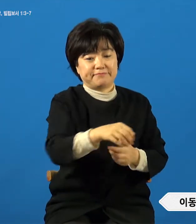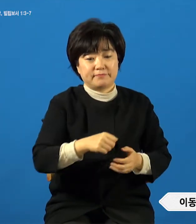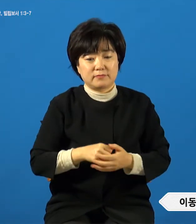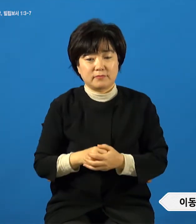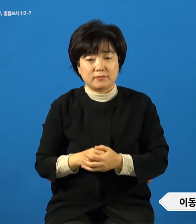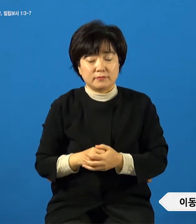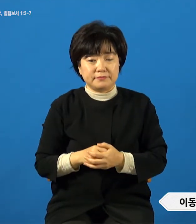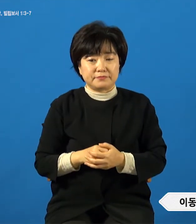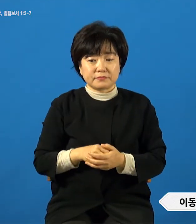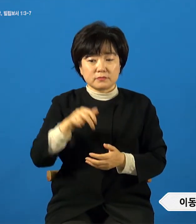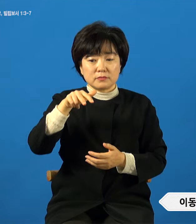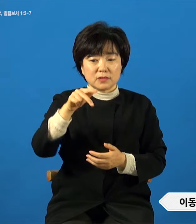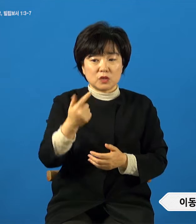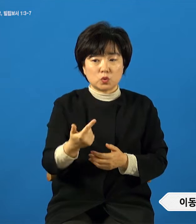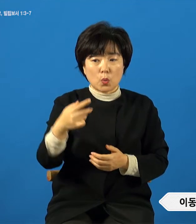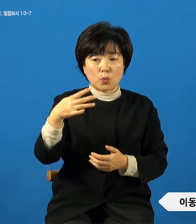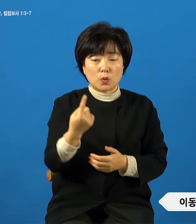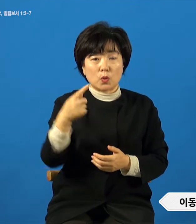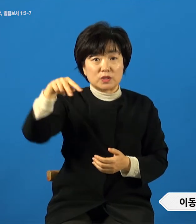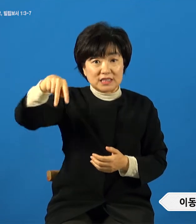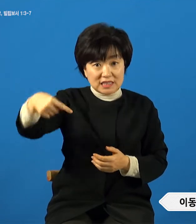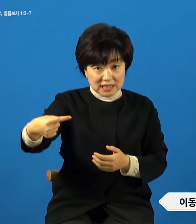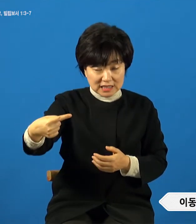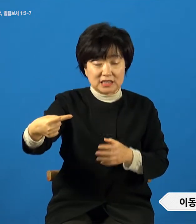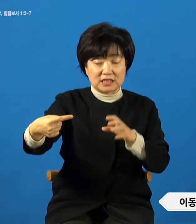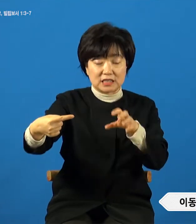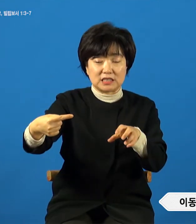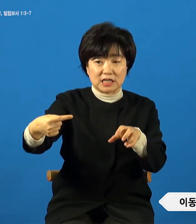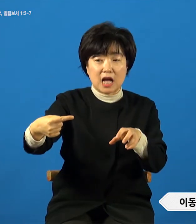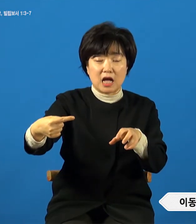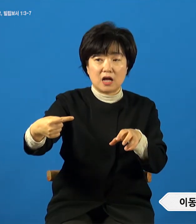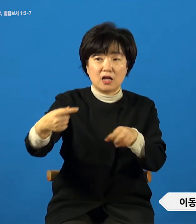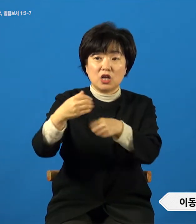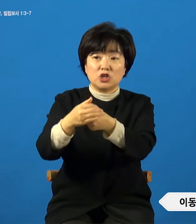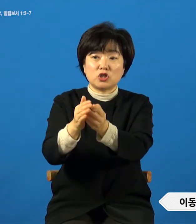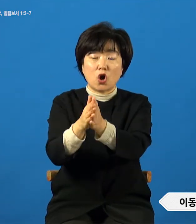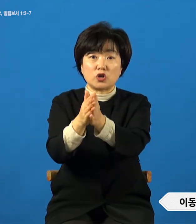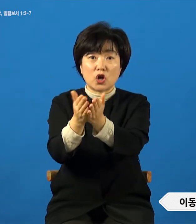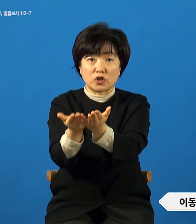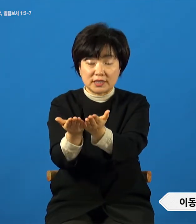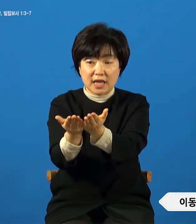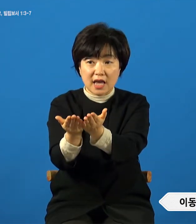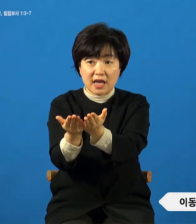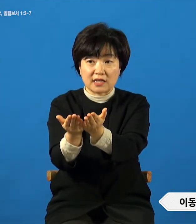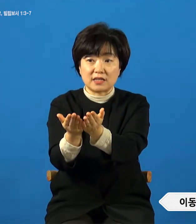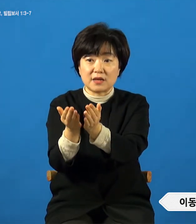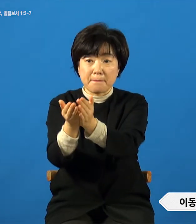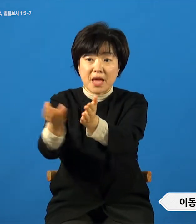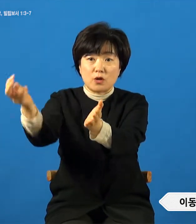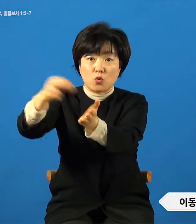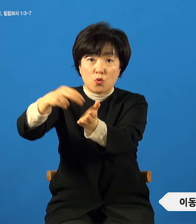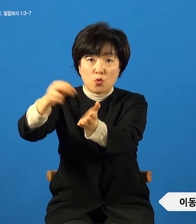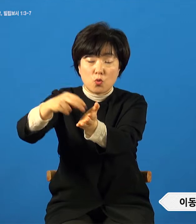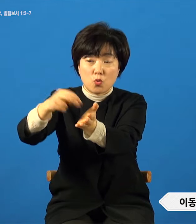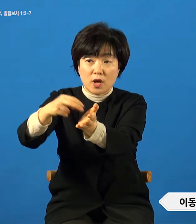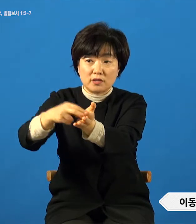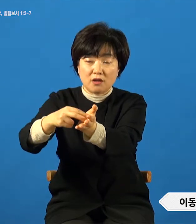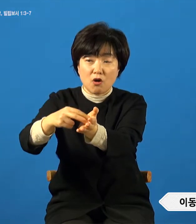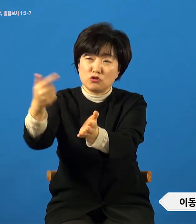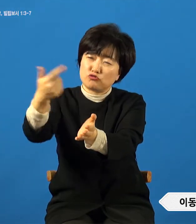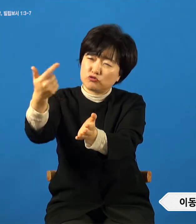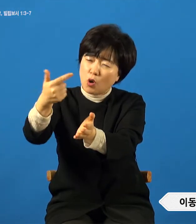1884년 봄에 만주로부터 배를 통해서 보냈던 성경 6,000권을 받게 되고 그 성경을